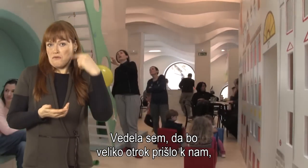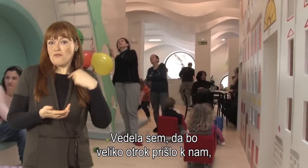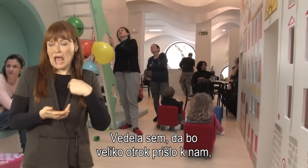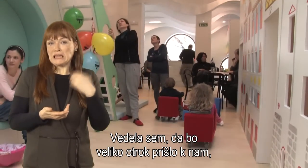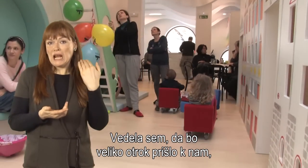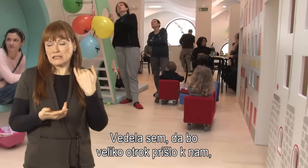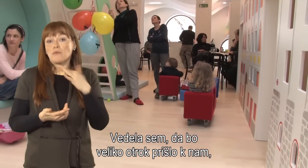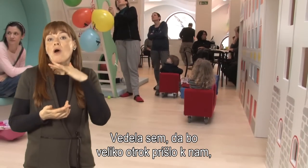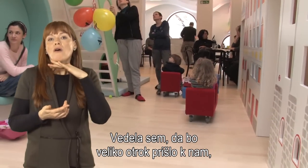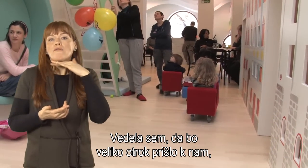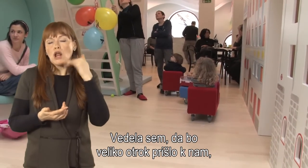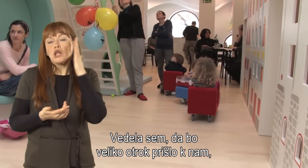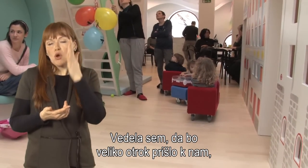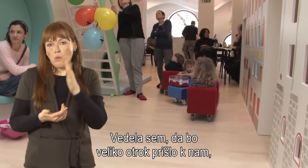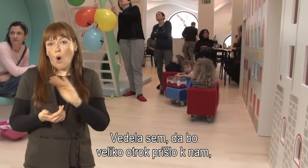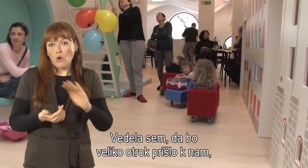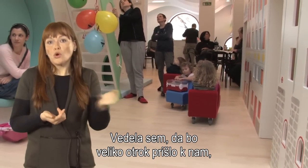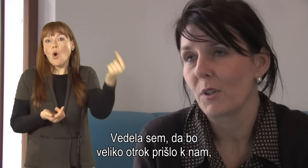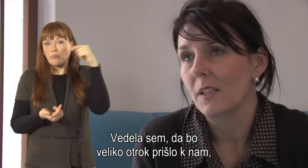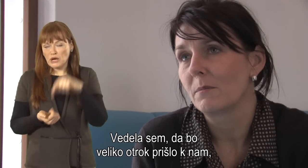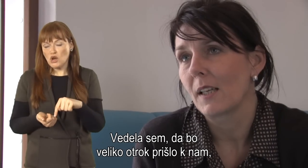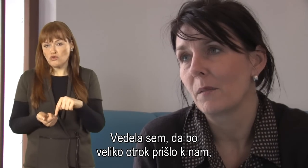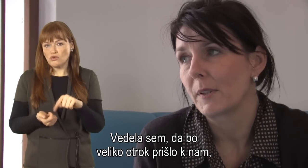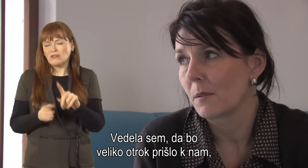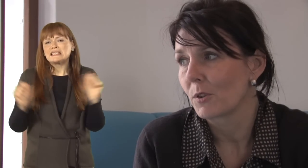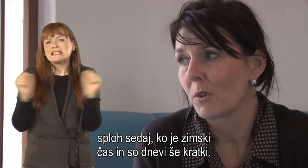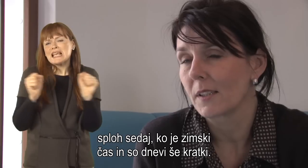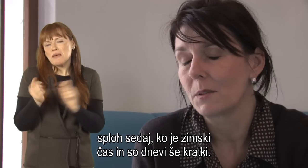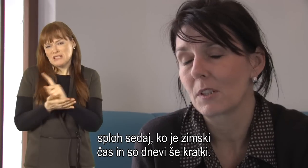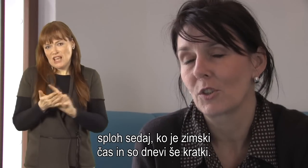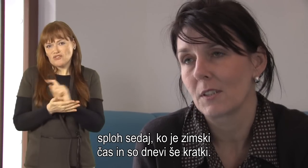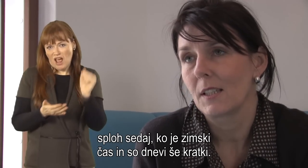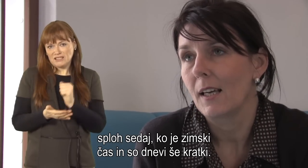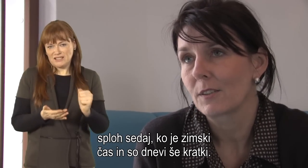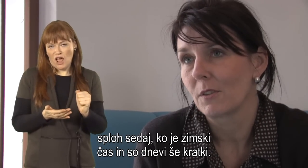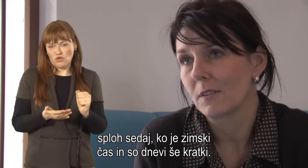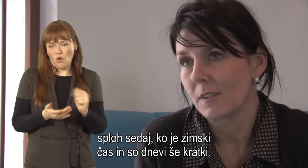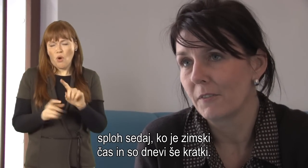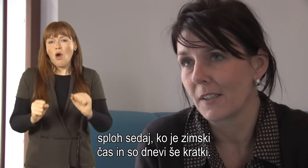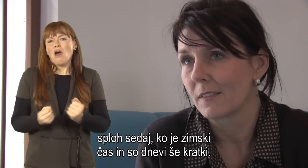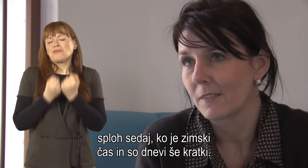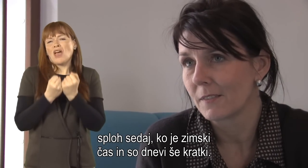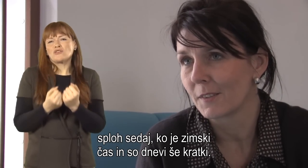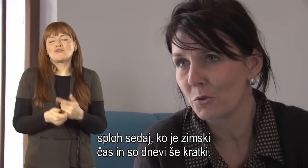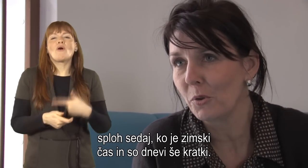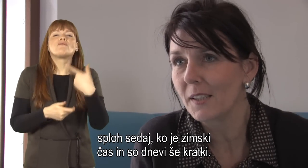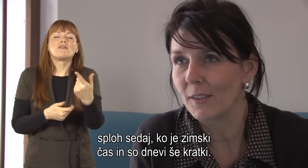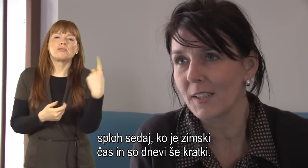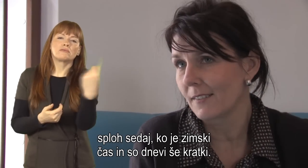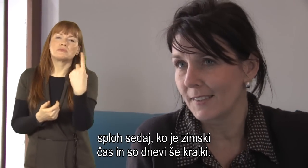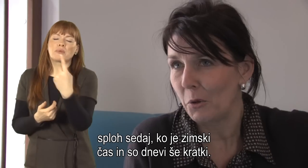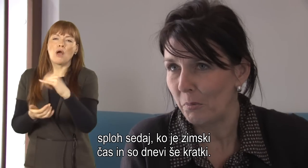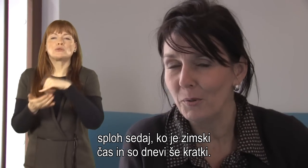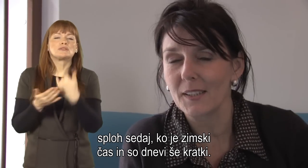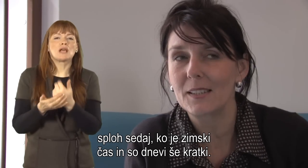pač veliko otrok prišlo k nam, ne, predvsem zato, ker je zimski čas in dejansko je ven težko iti, ne,